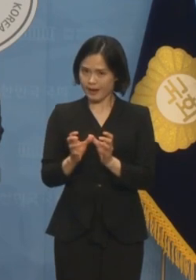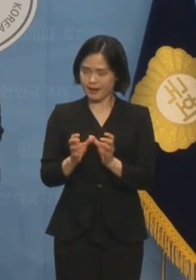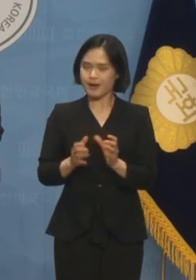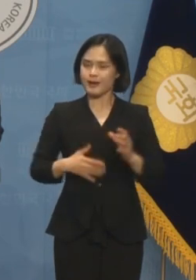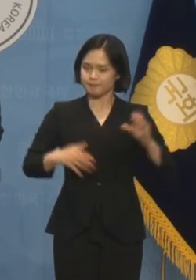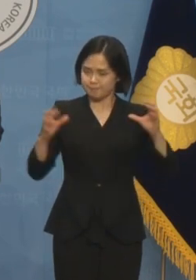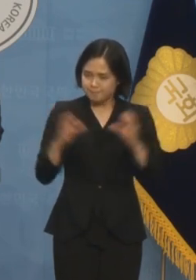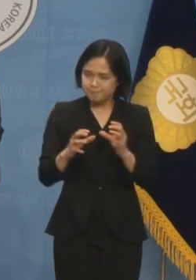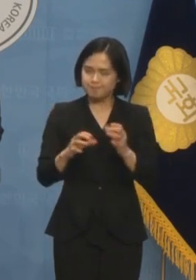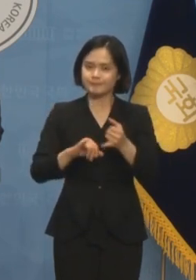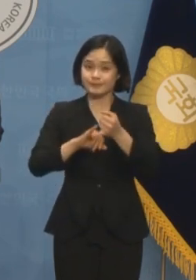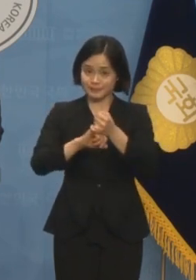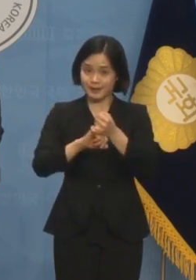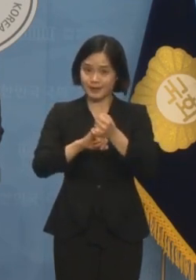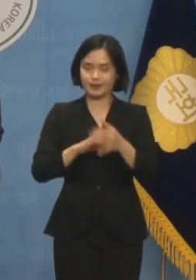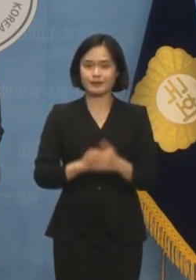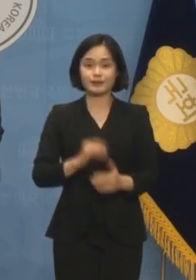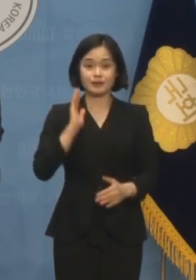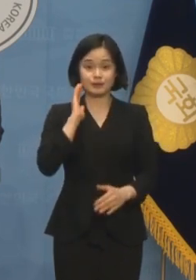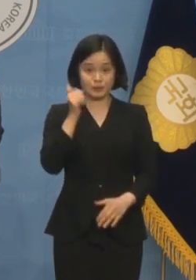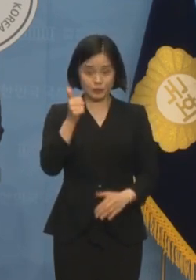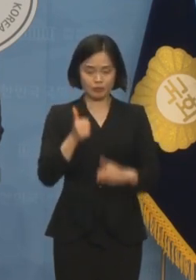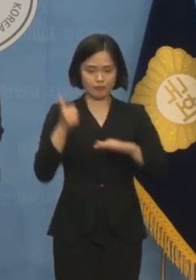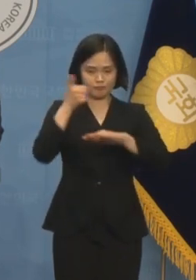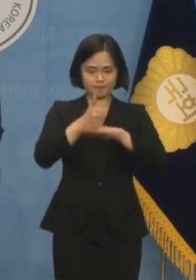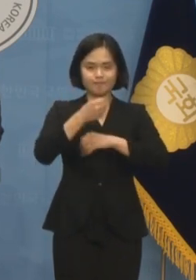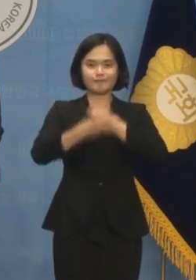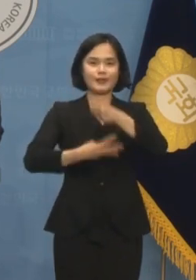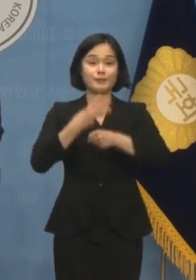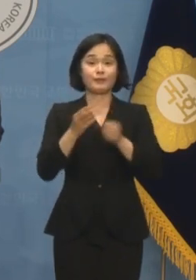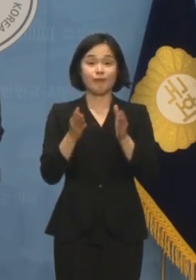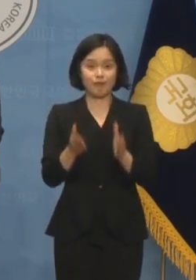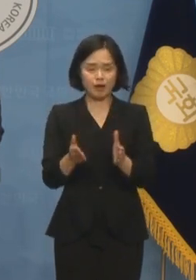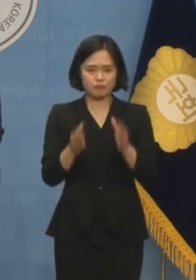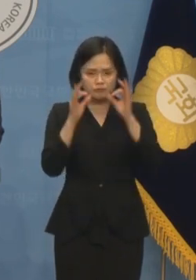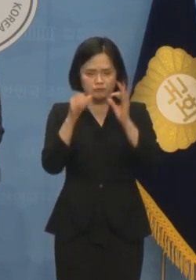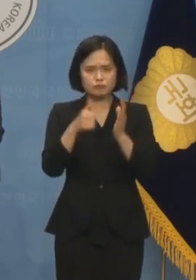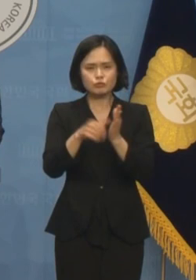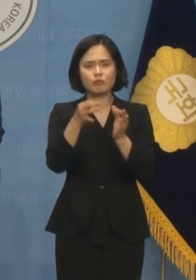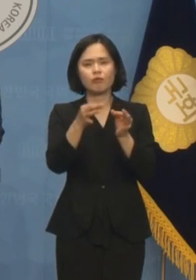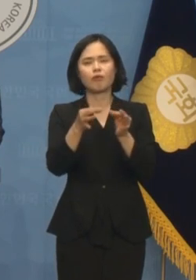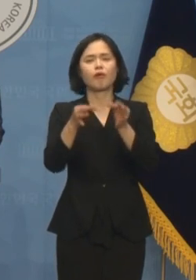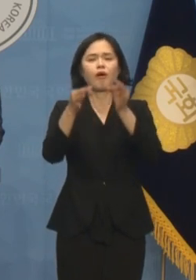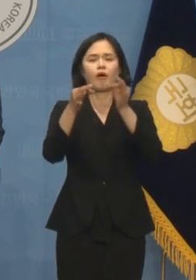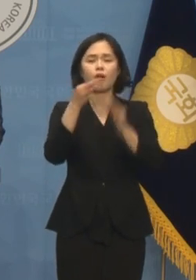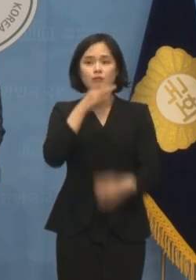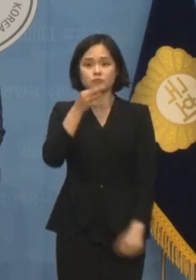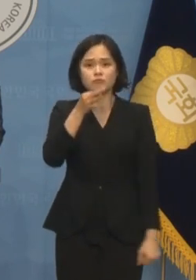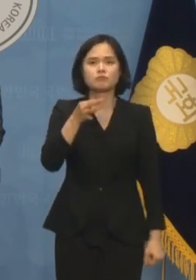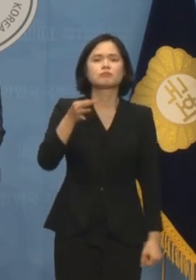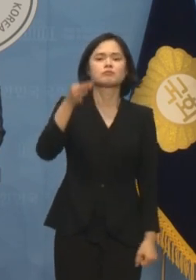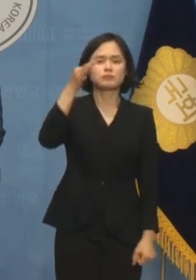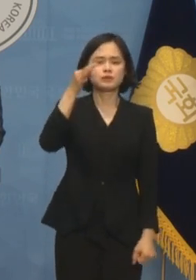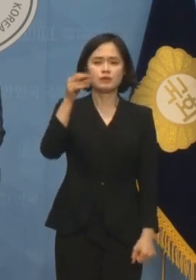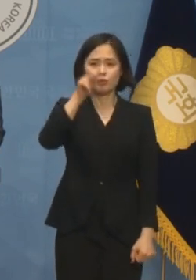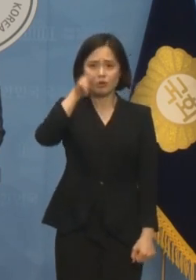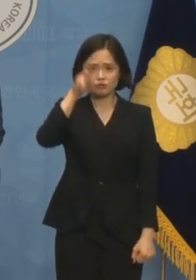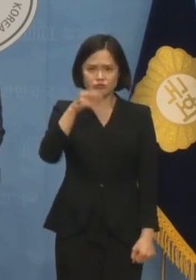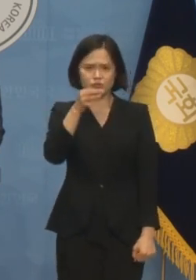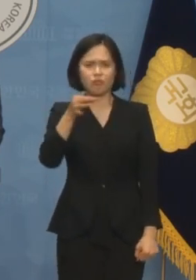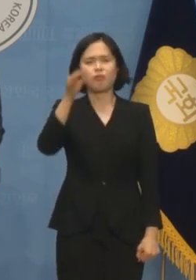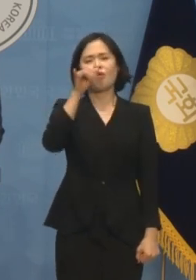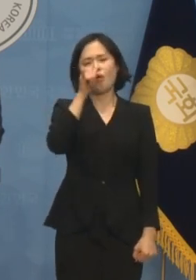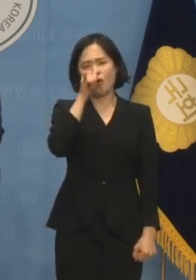차를 맞은 윤석열 정부 앞에는 고물가, 고금리, 고환율 속 민생 경제